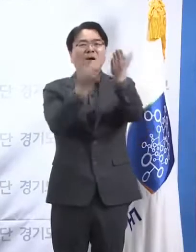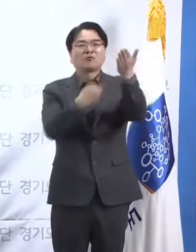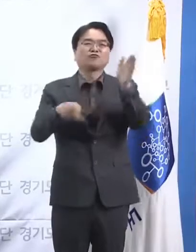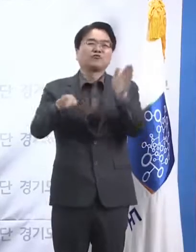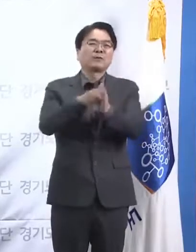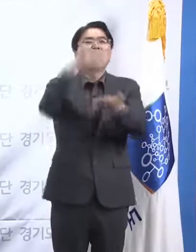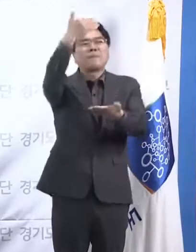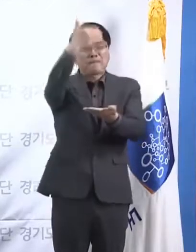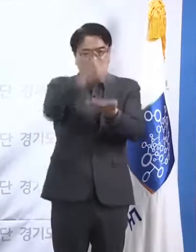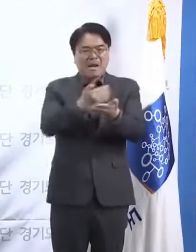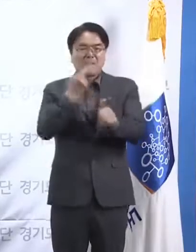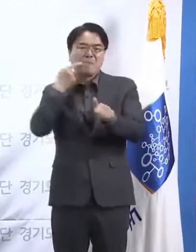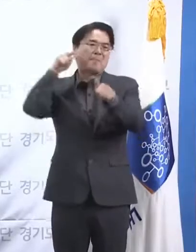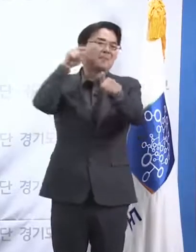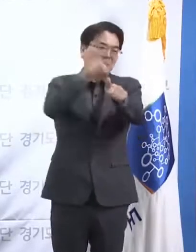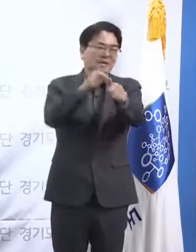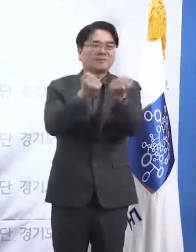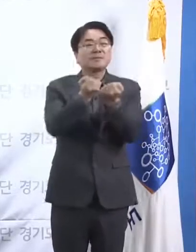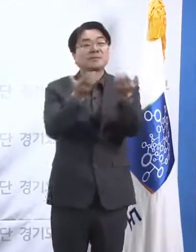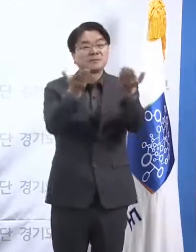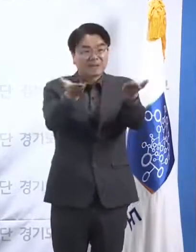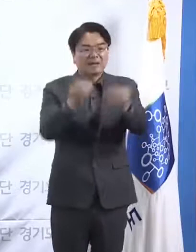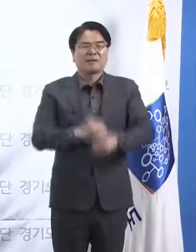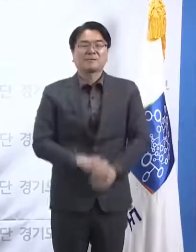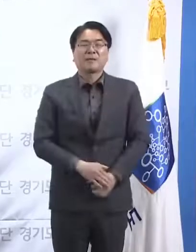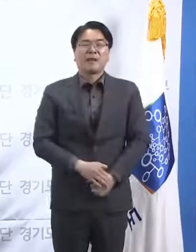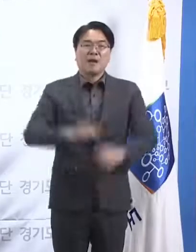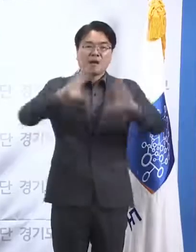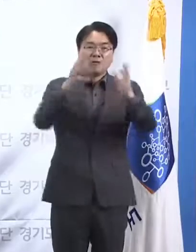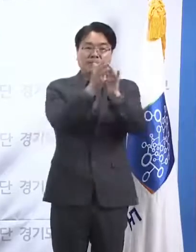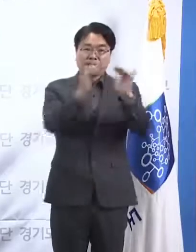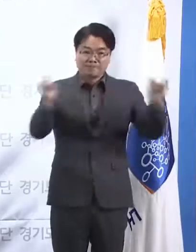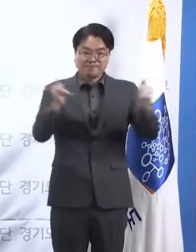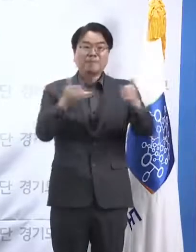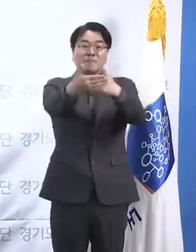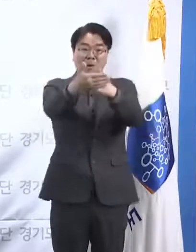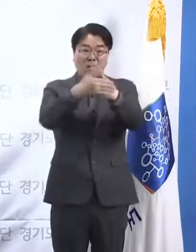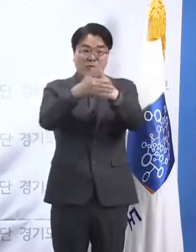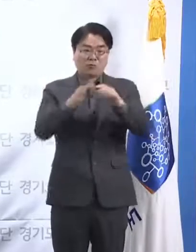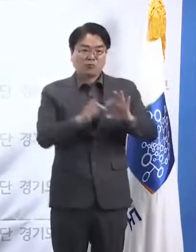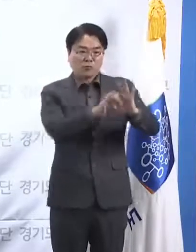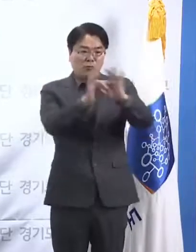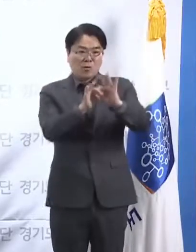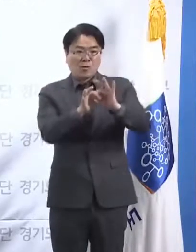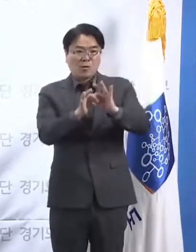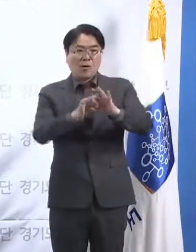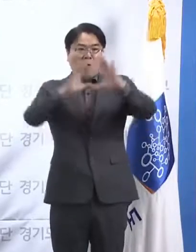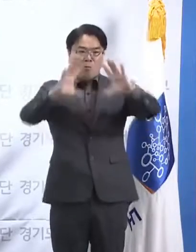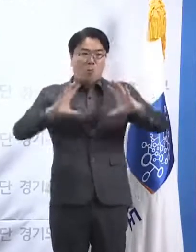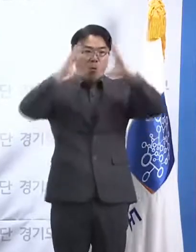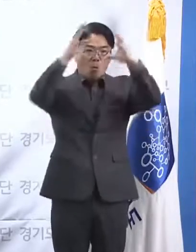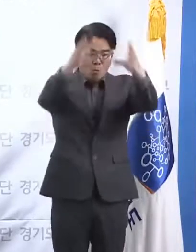됐다는 말씀을 드립니다. 우리 국민 여러분들의 협조로 전 세계에서 거의 유일하게